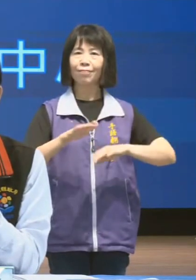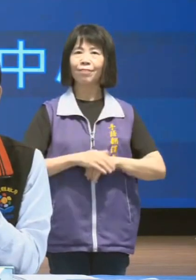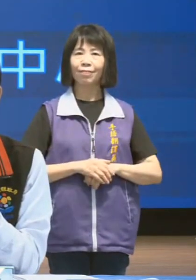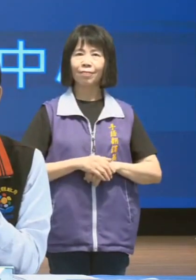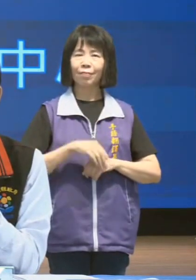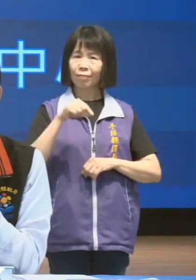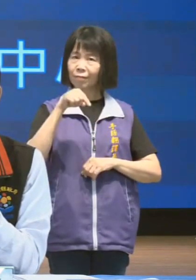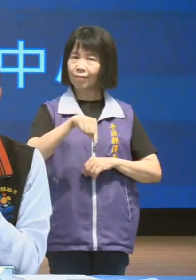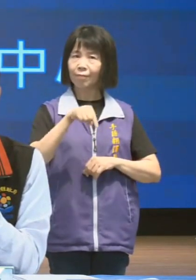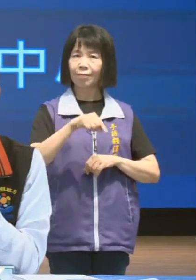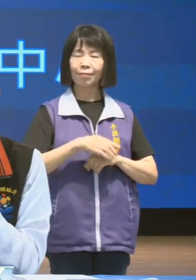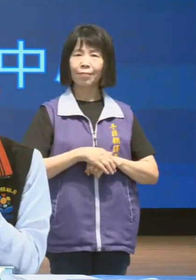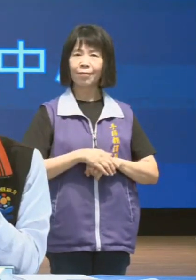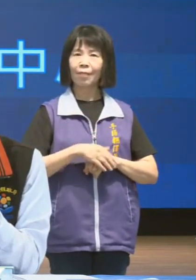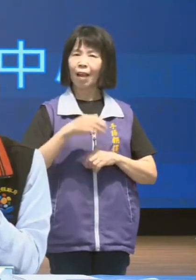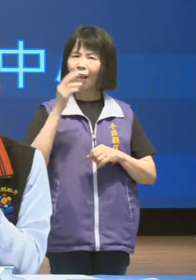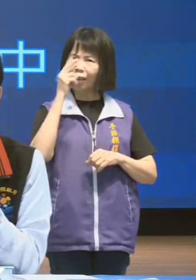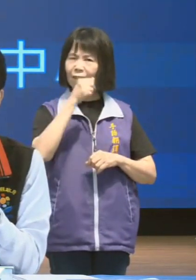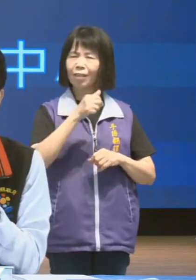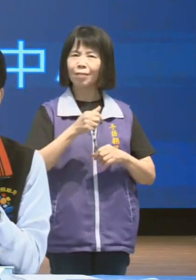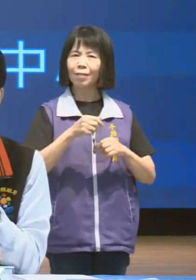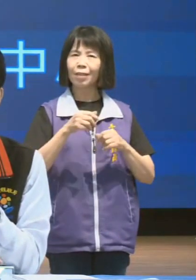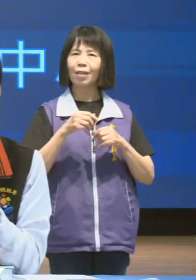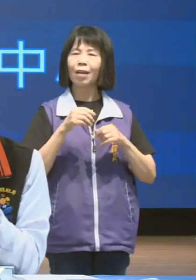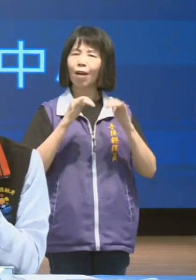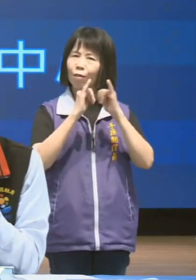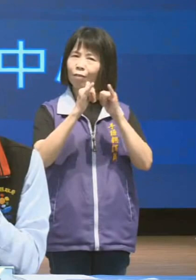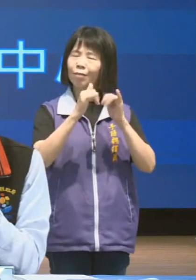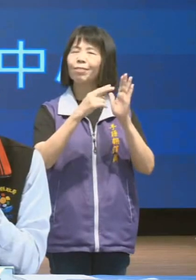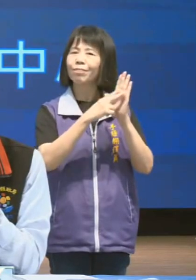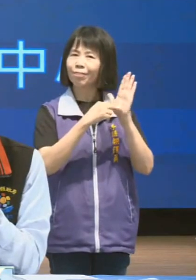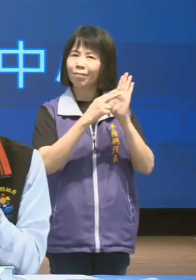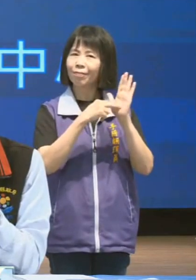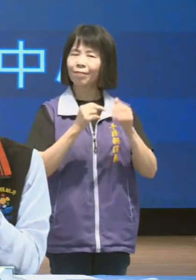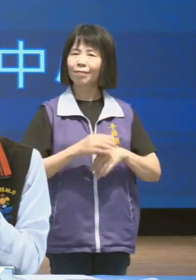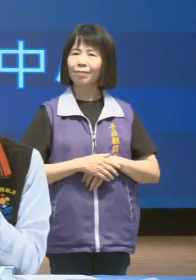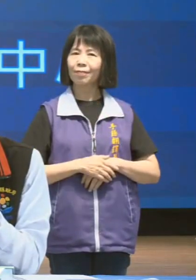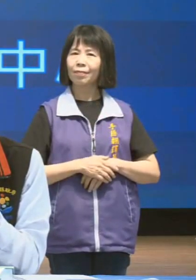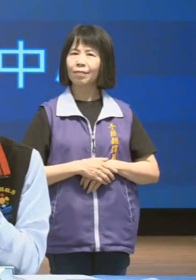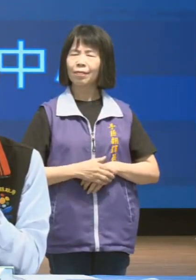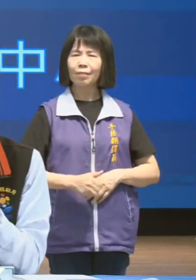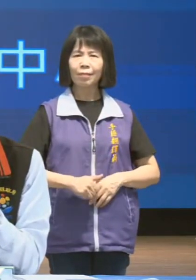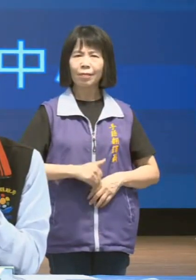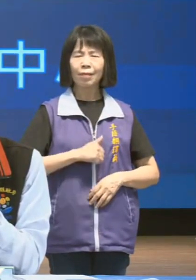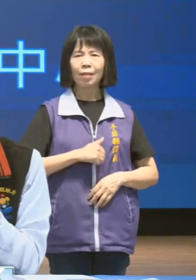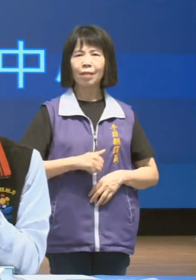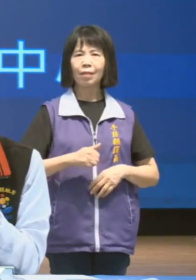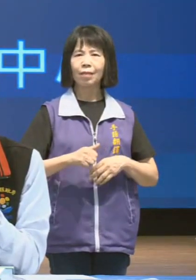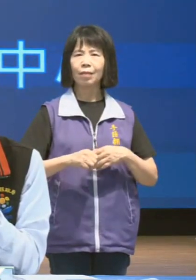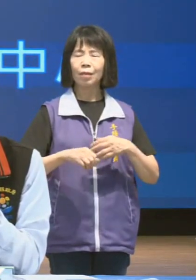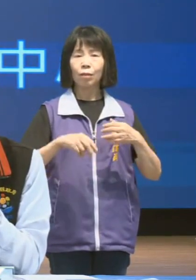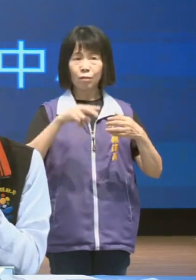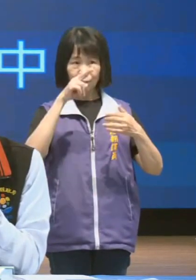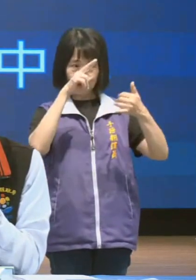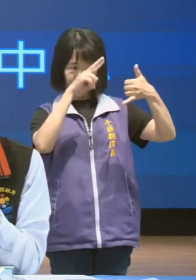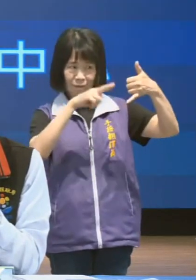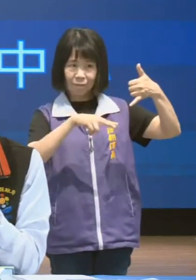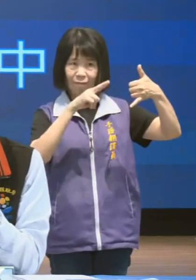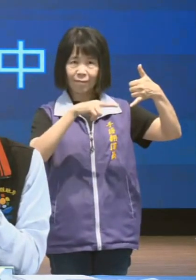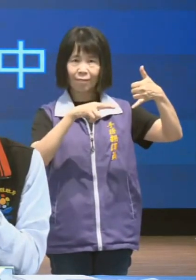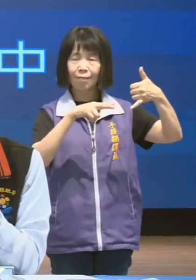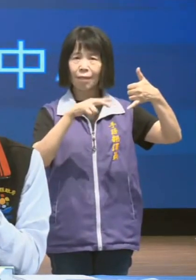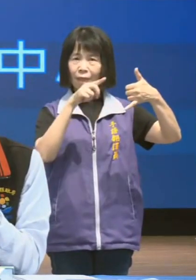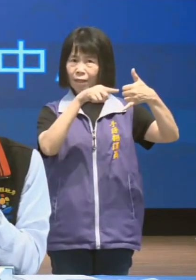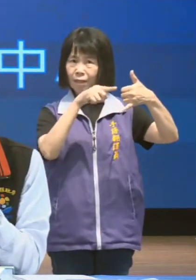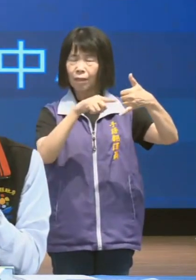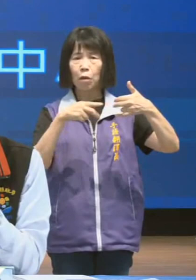这里面要特别的跟我们的乡亲说我们真的没有办法从你的外观上看出你